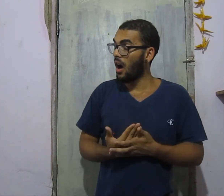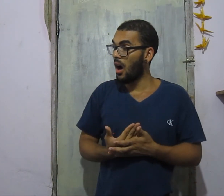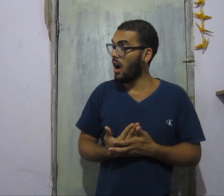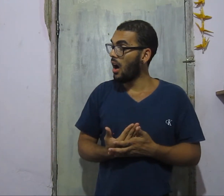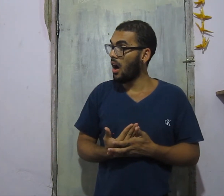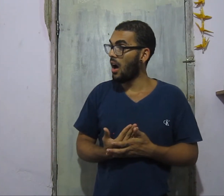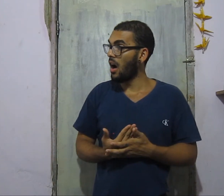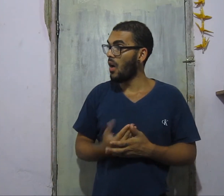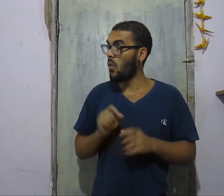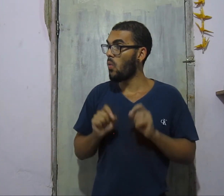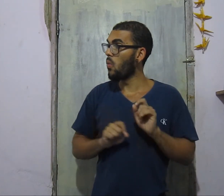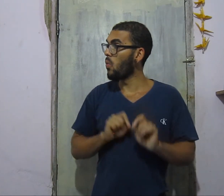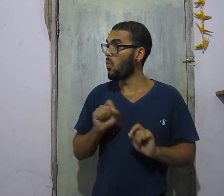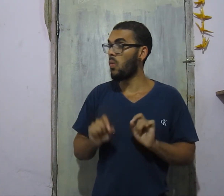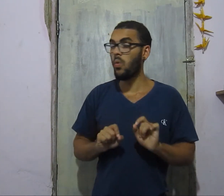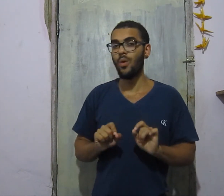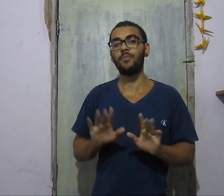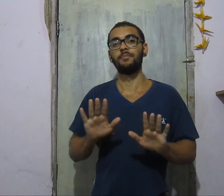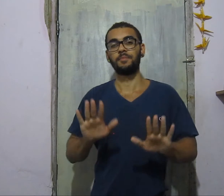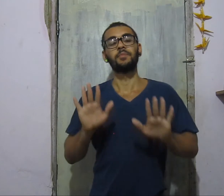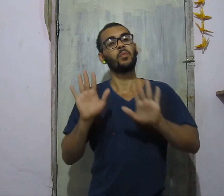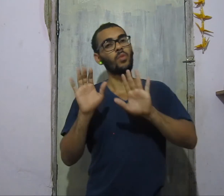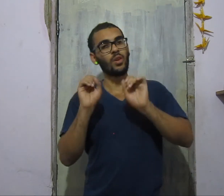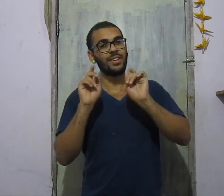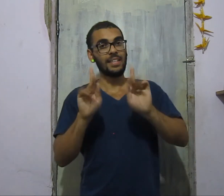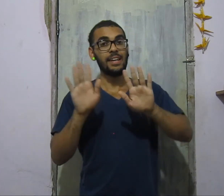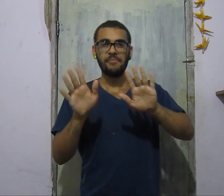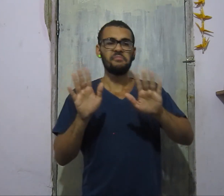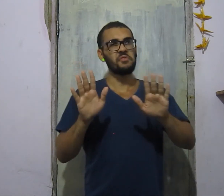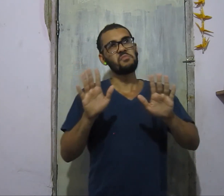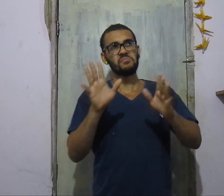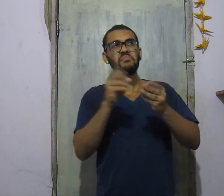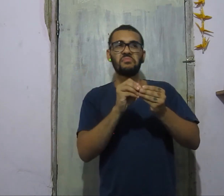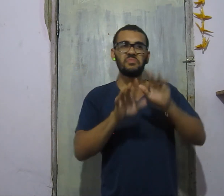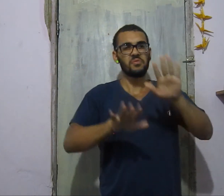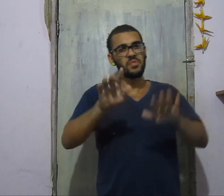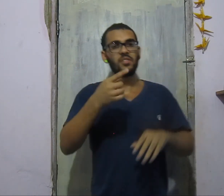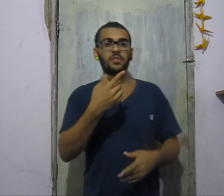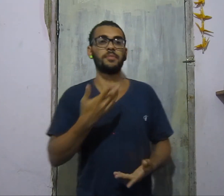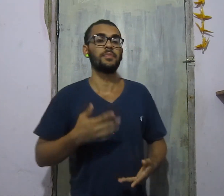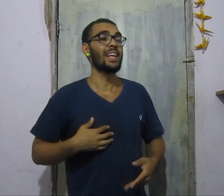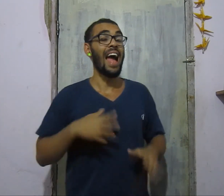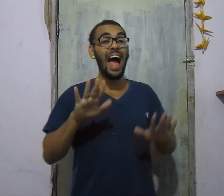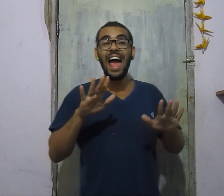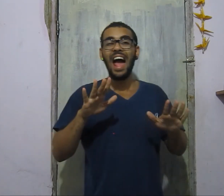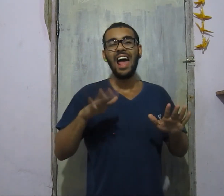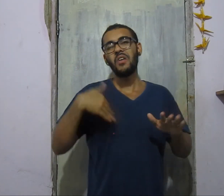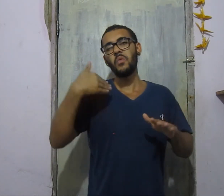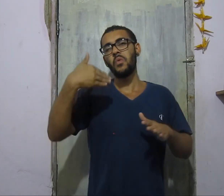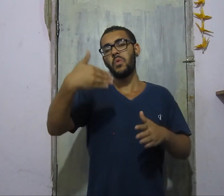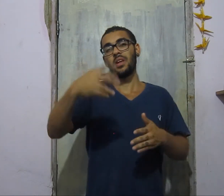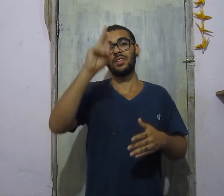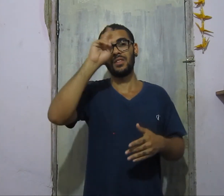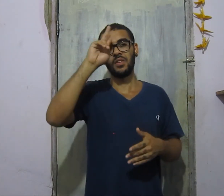ela. E sem conseguir acreditar no que havia acontecido, né? Mais ou menos isso, a mulher fica